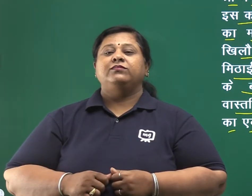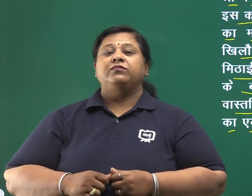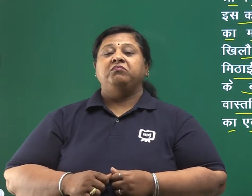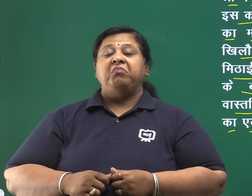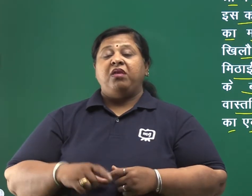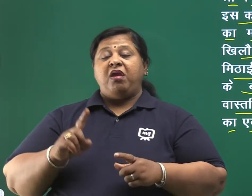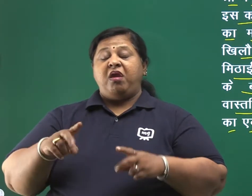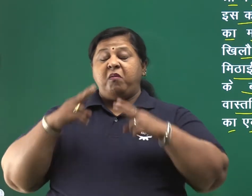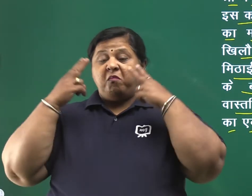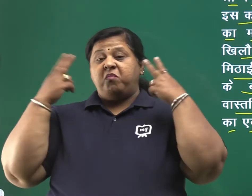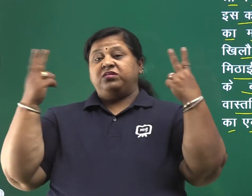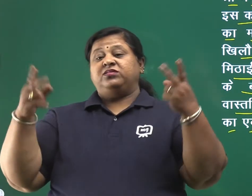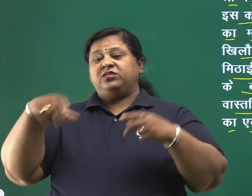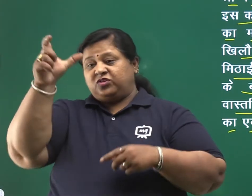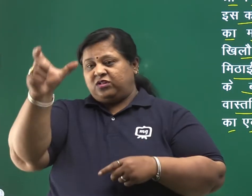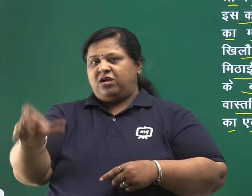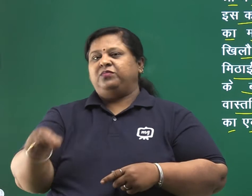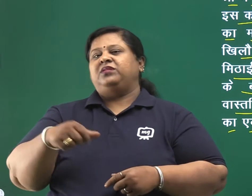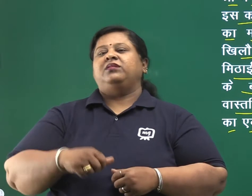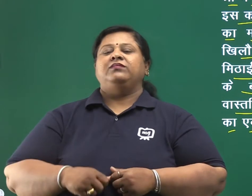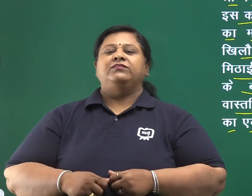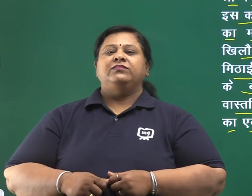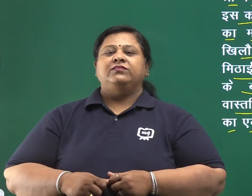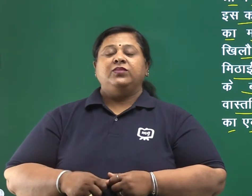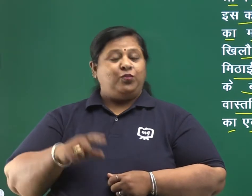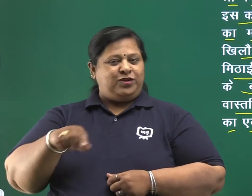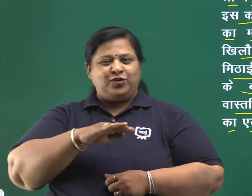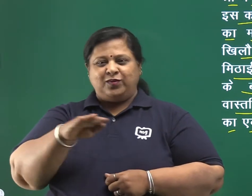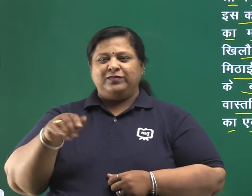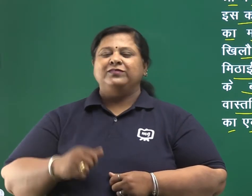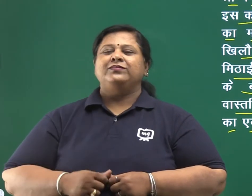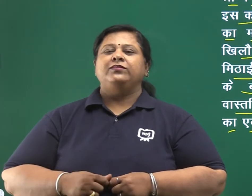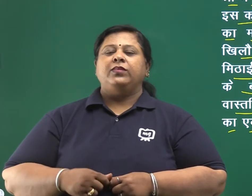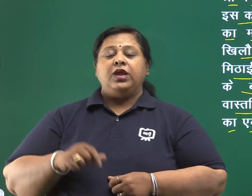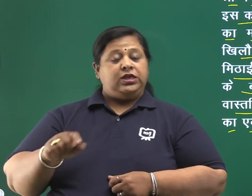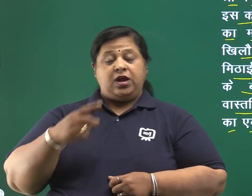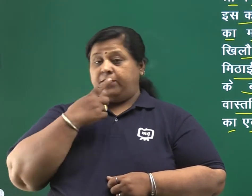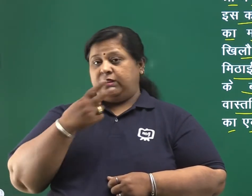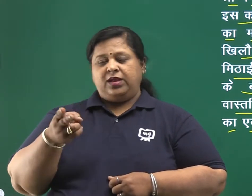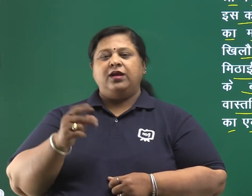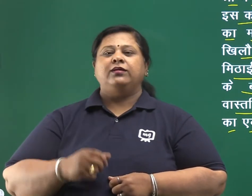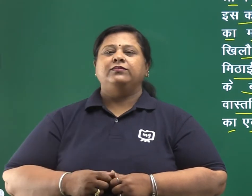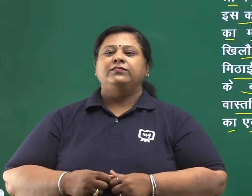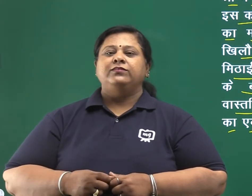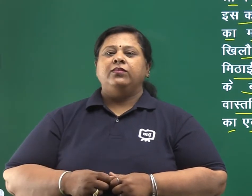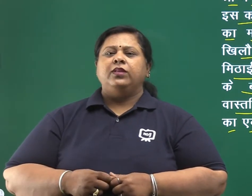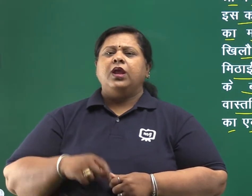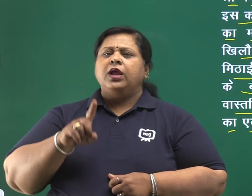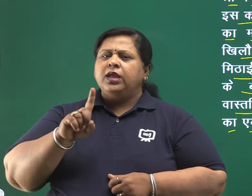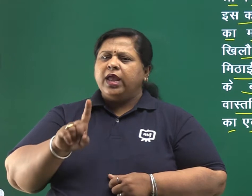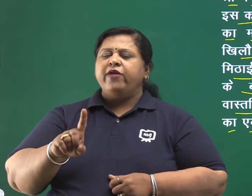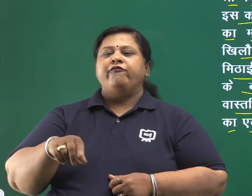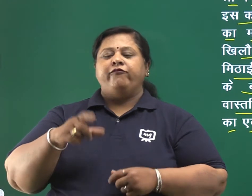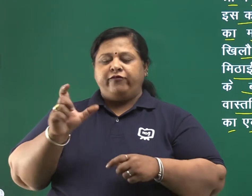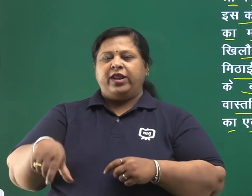एक प्रतिष्ठित आदमी था। तो बच्चों, यहाँ हमने देखा कि एक फेरी